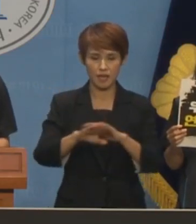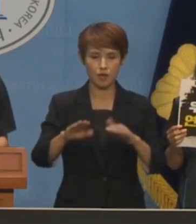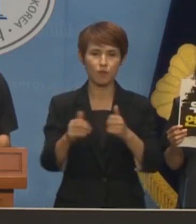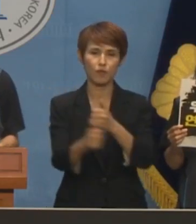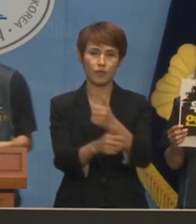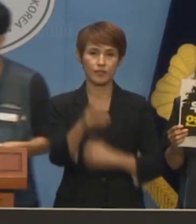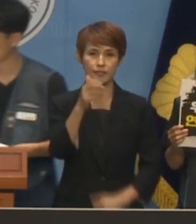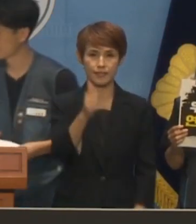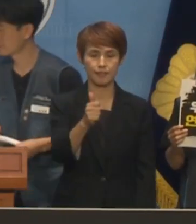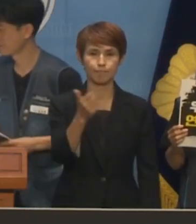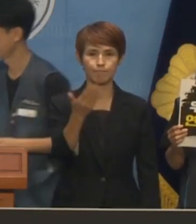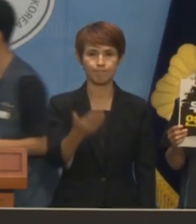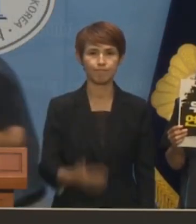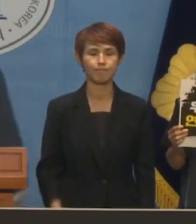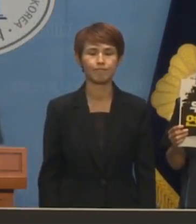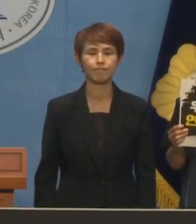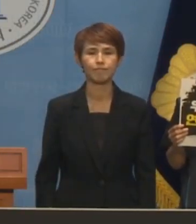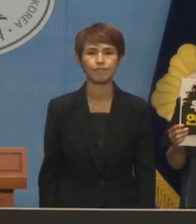듣도록